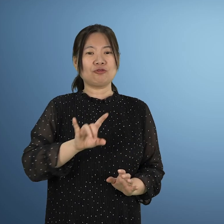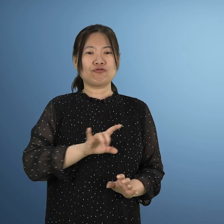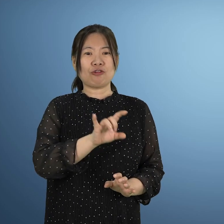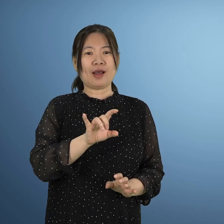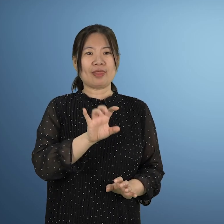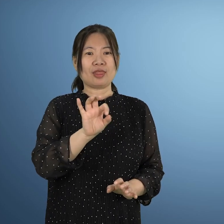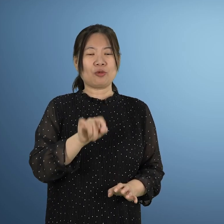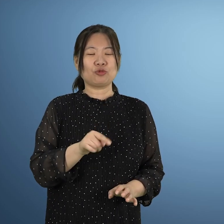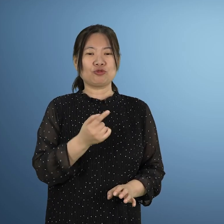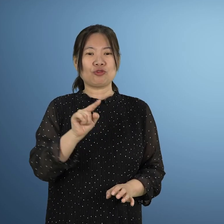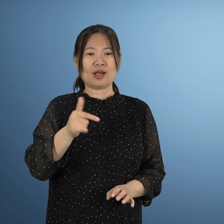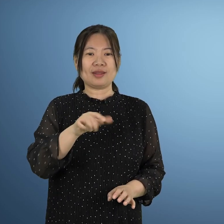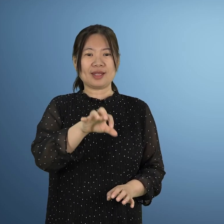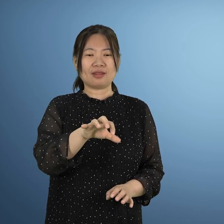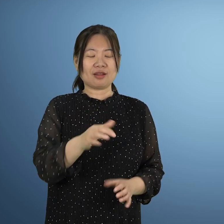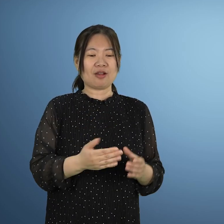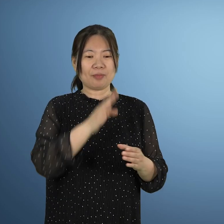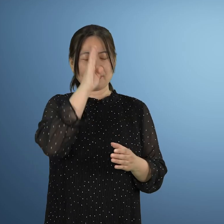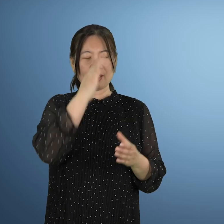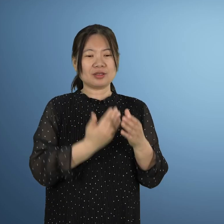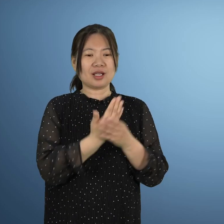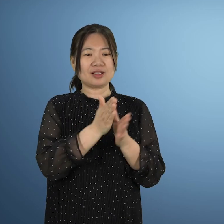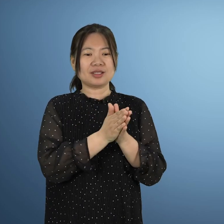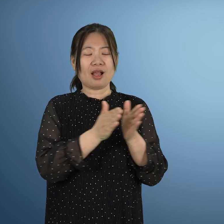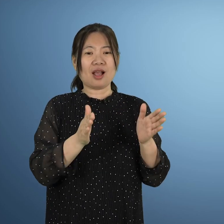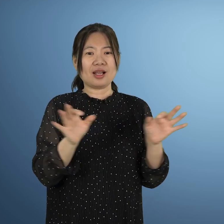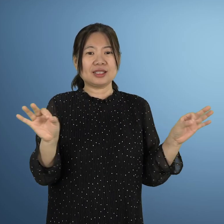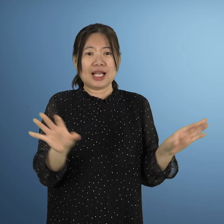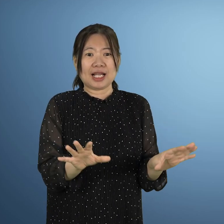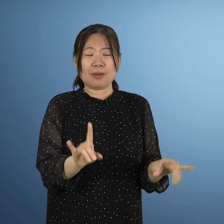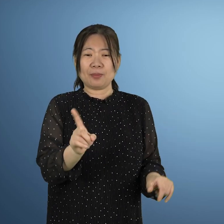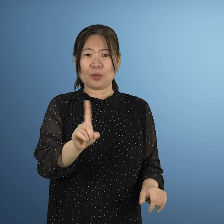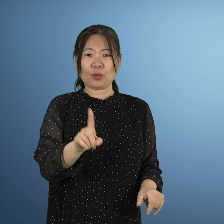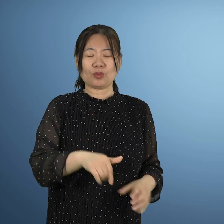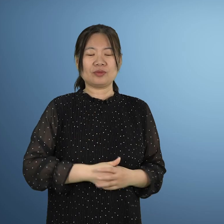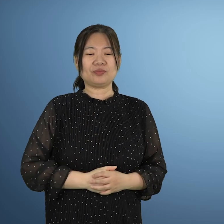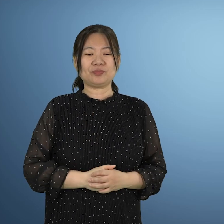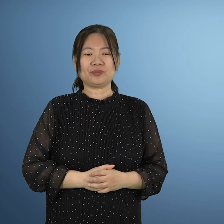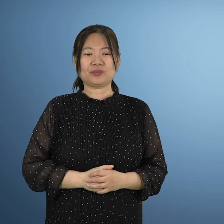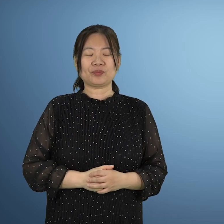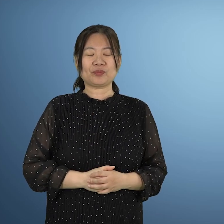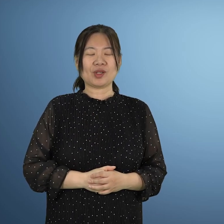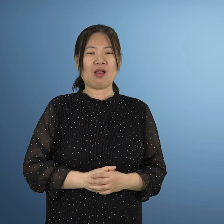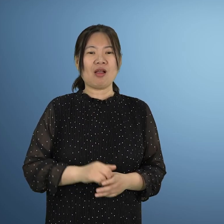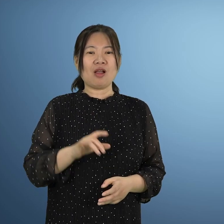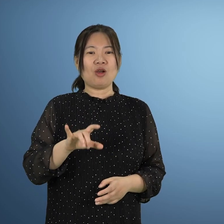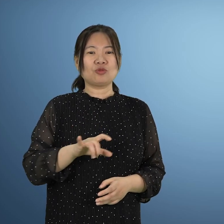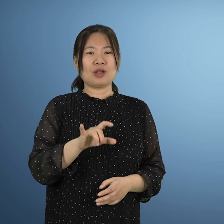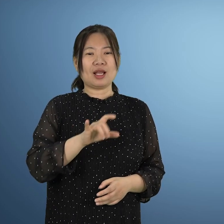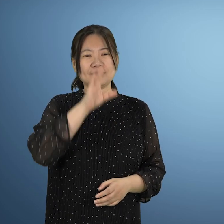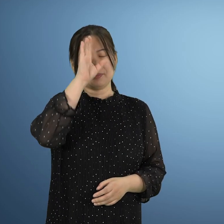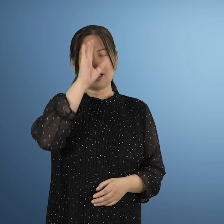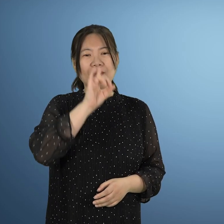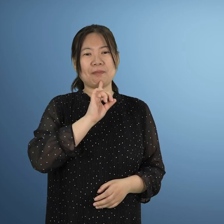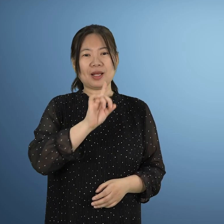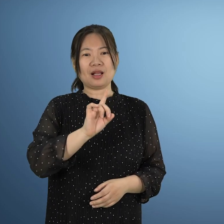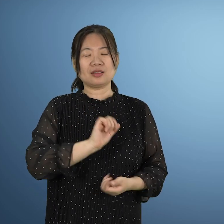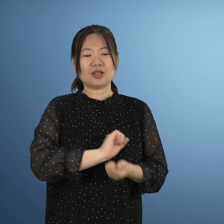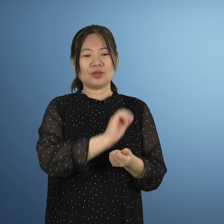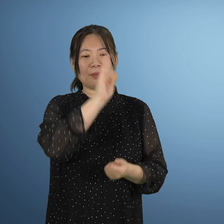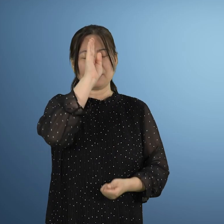발병이 됐어요. 그래서 잠깐 한때는 우한 질병이라고 그랬죠. 우한